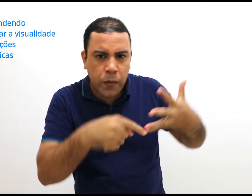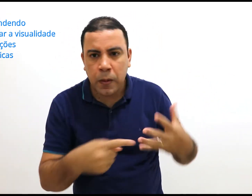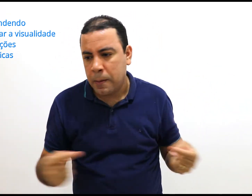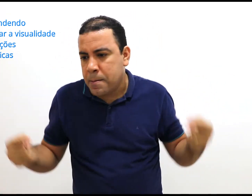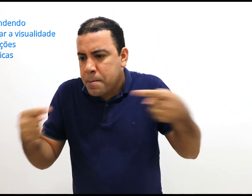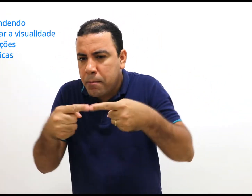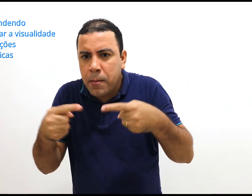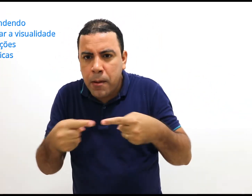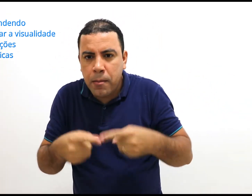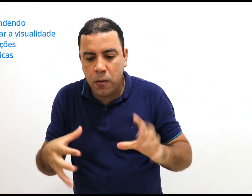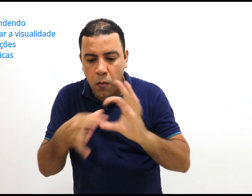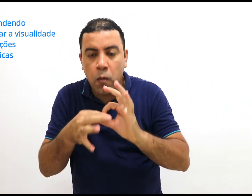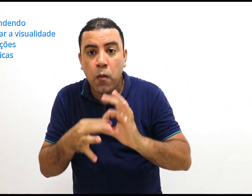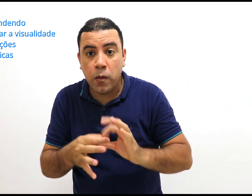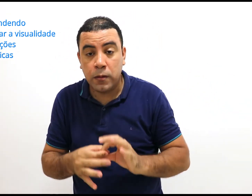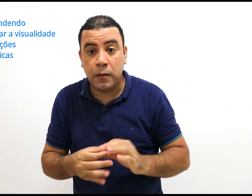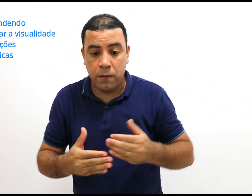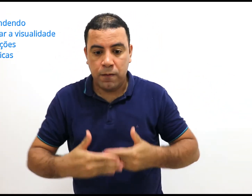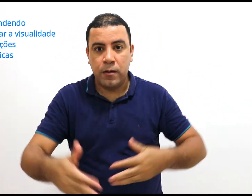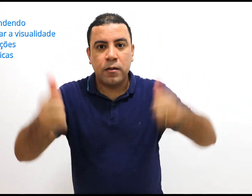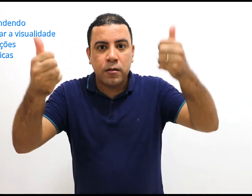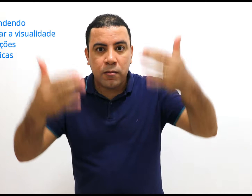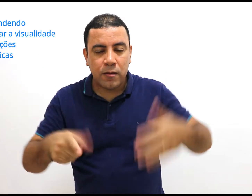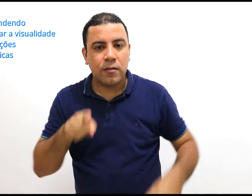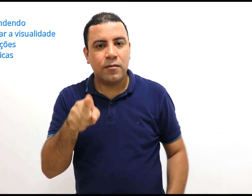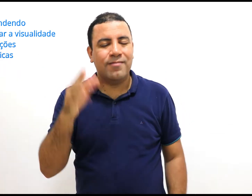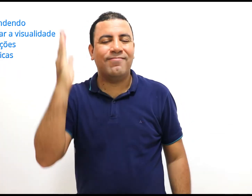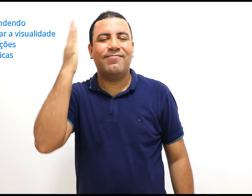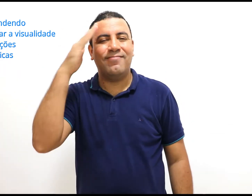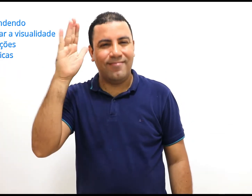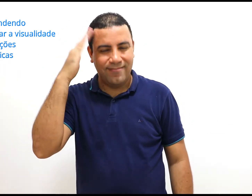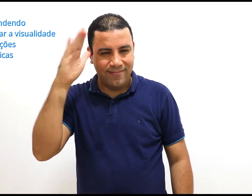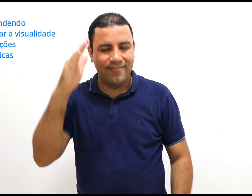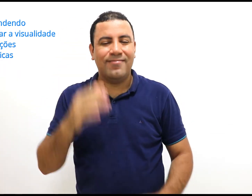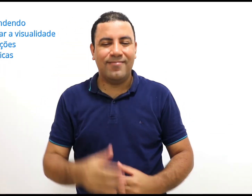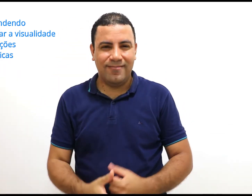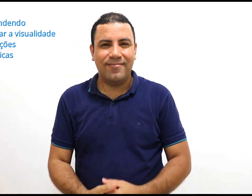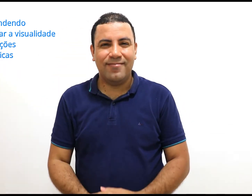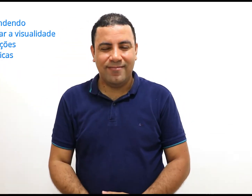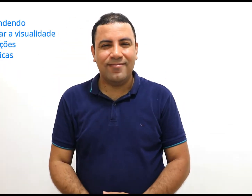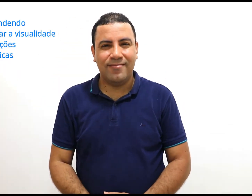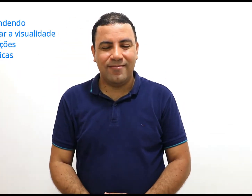Entendendo como aliar a visualidade às aplicações tecnológicas.